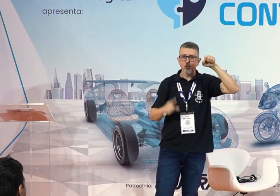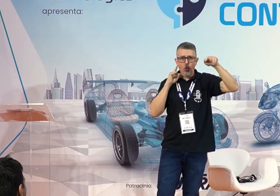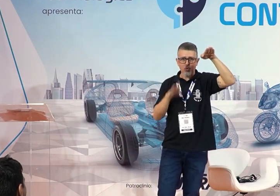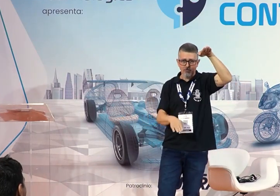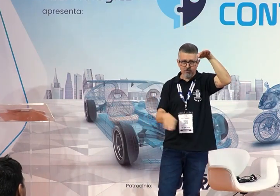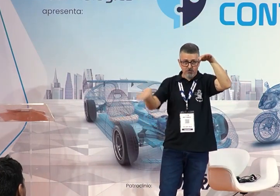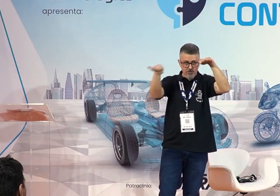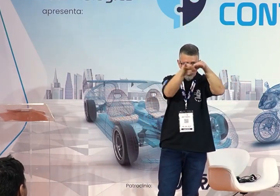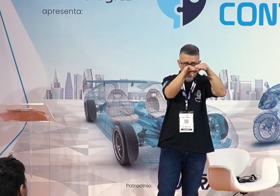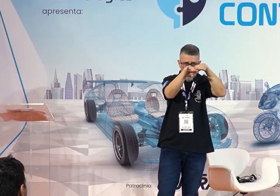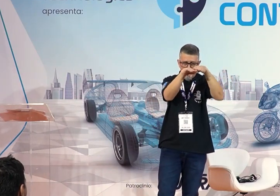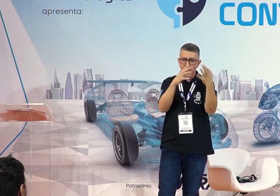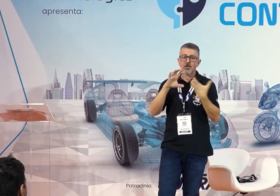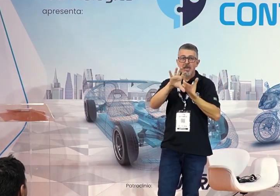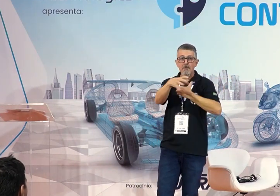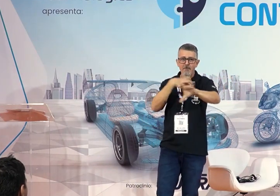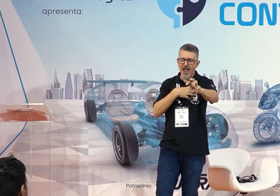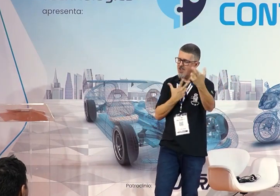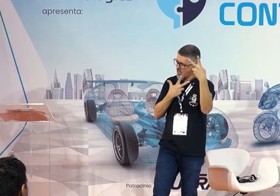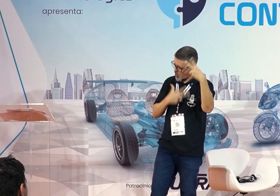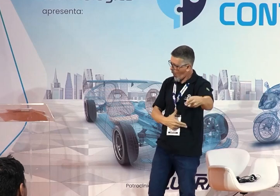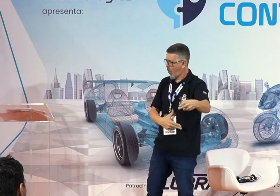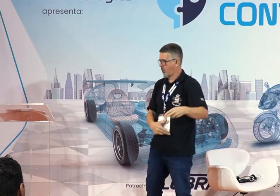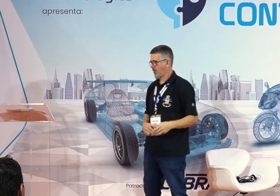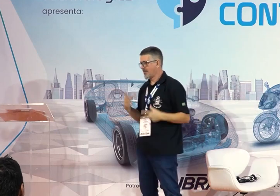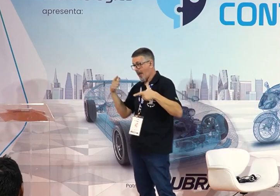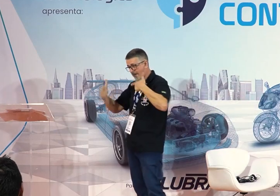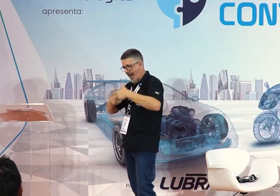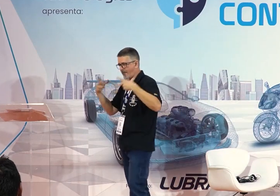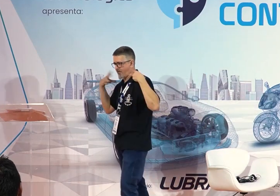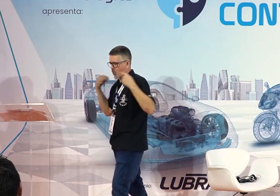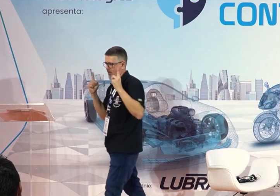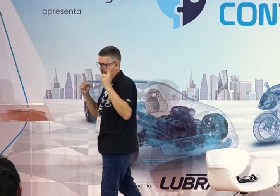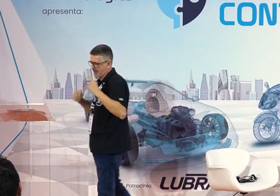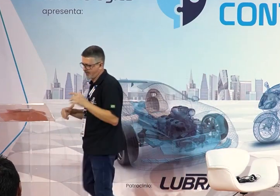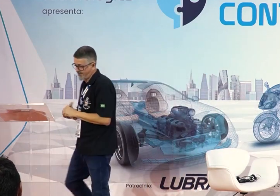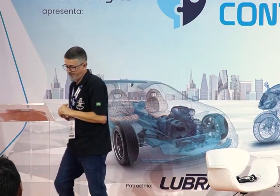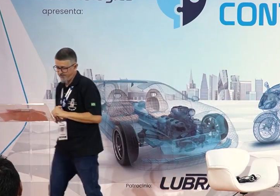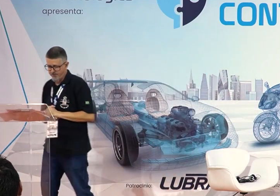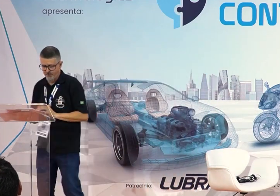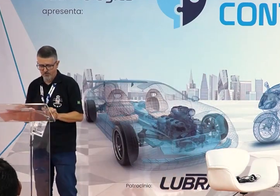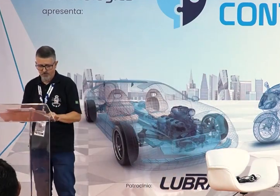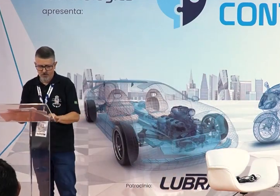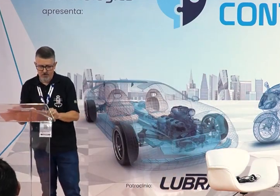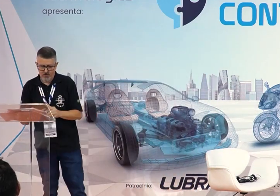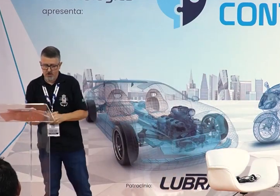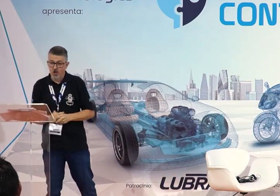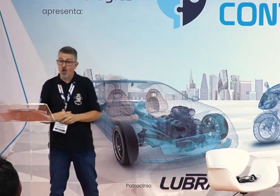nós só porque nós somos surdos nós somos iguais precisa criar um senso de empatia